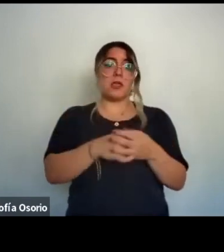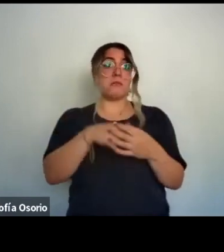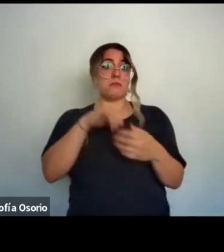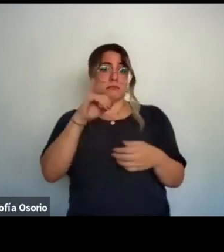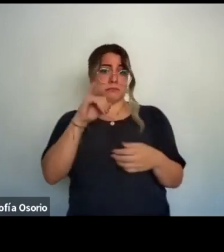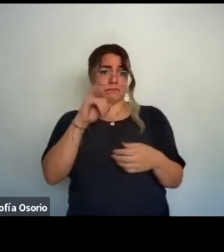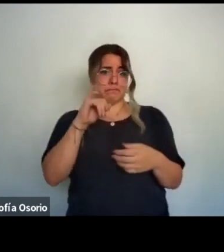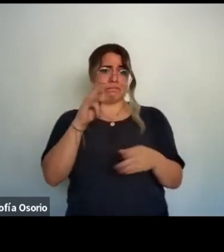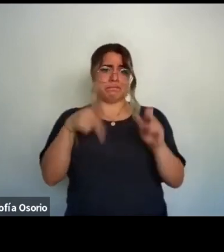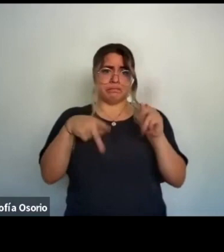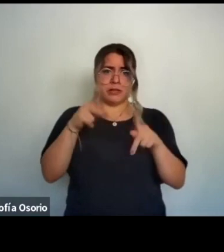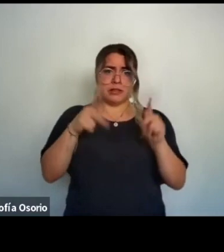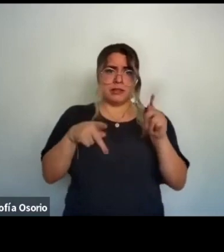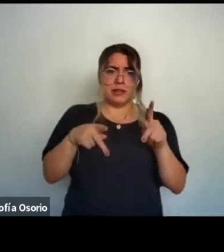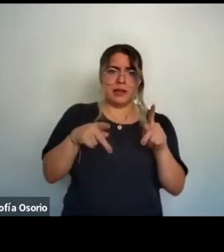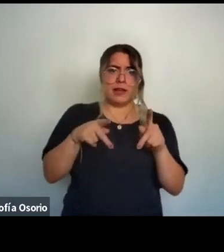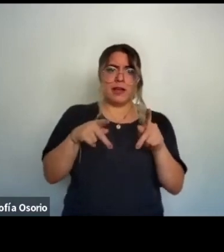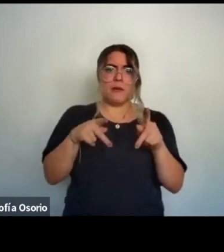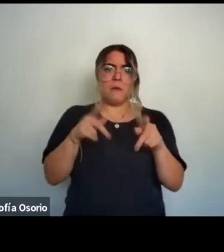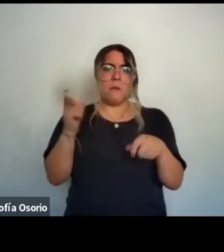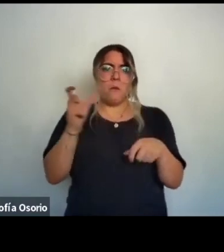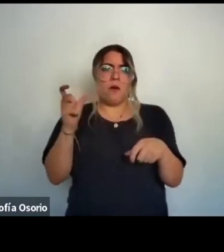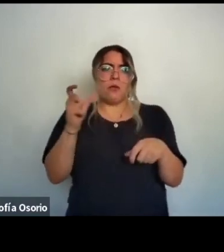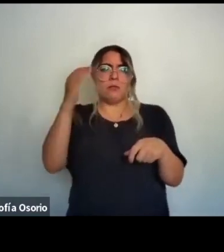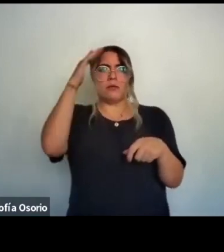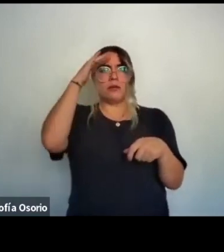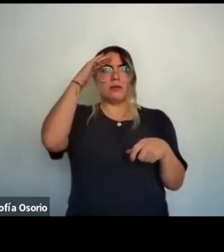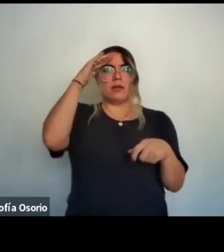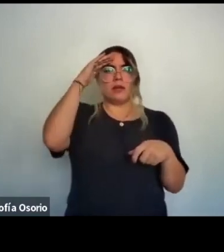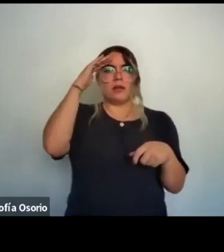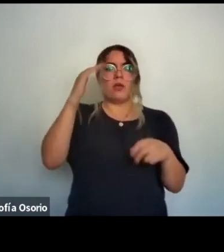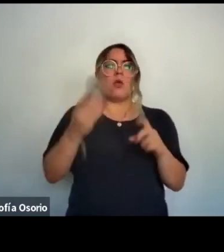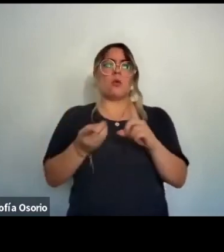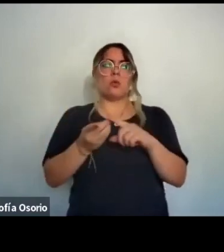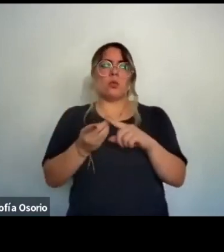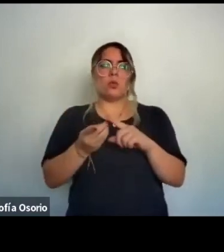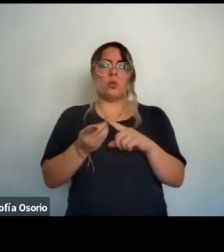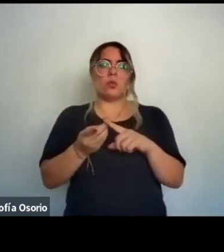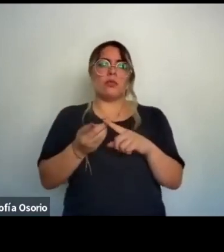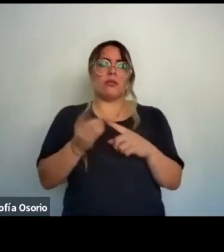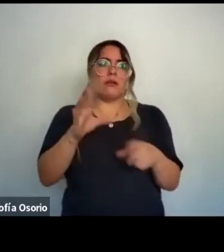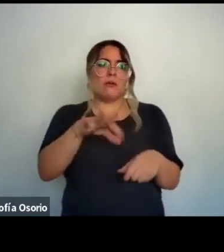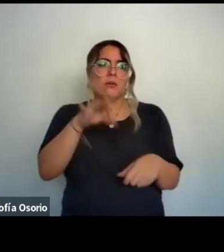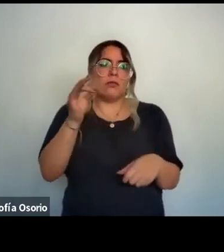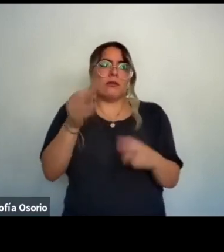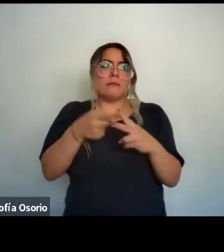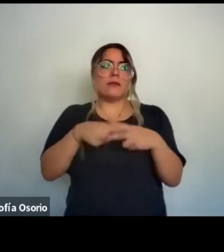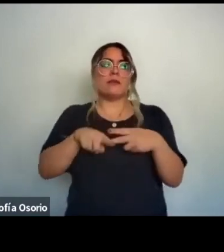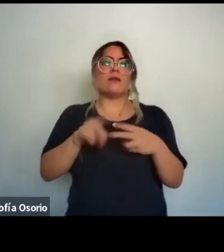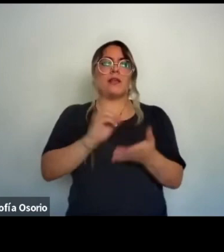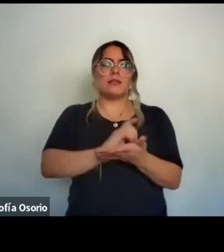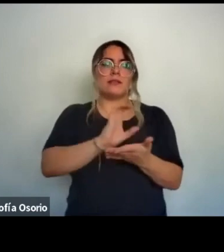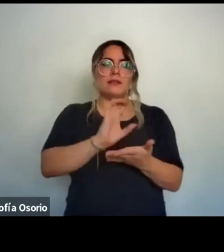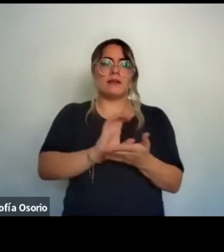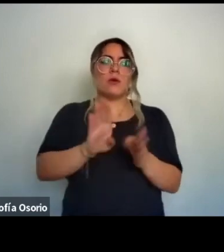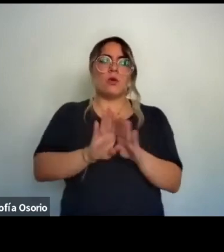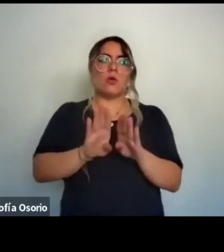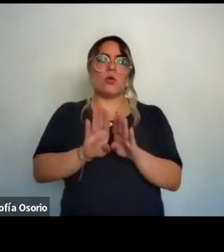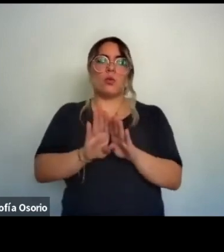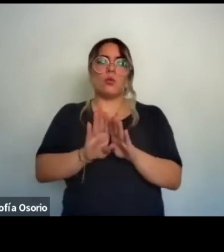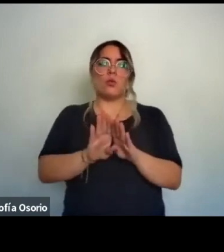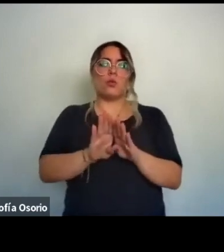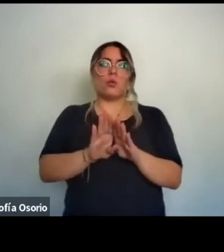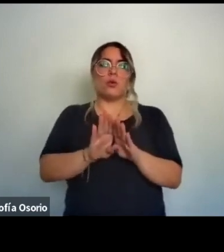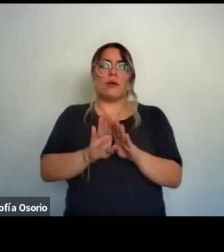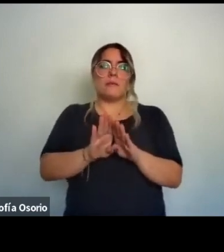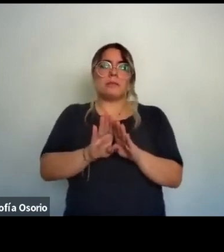encontrar en alusión a la discapacidad. Estos cuerpos que ya no le sirven a un sistema o que pueden